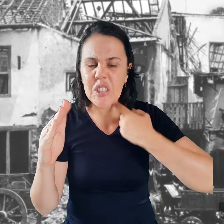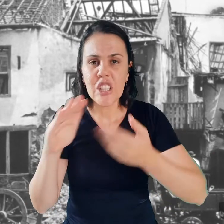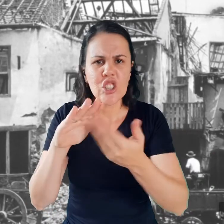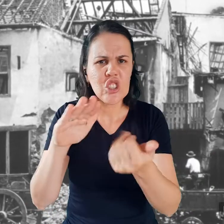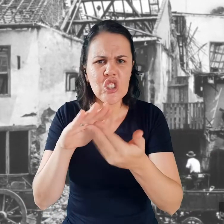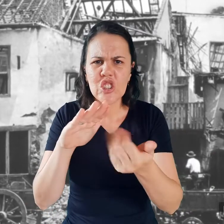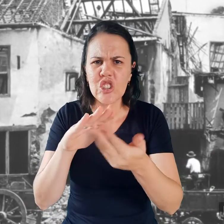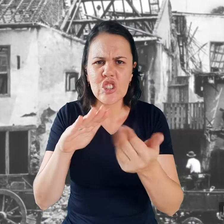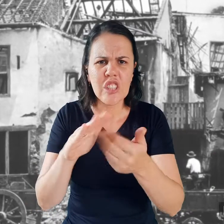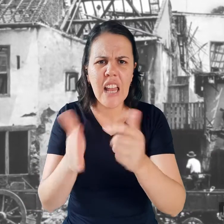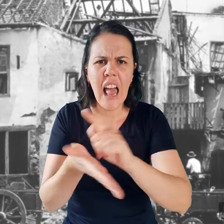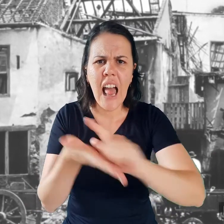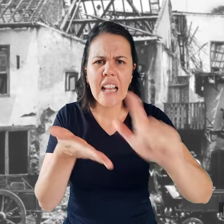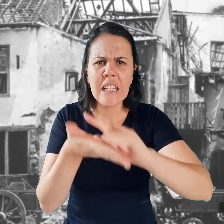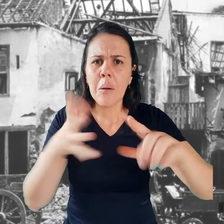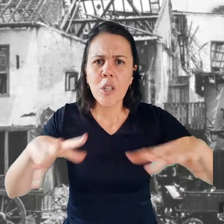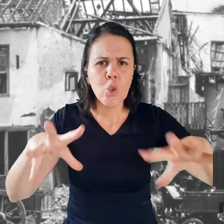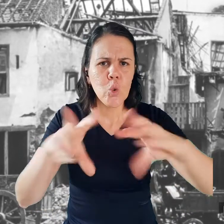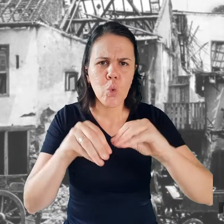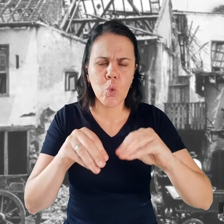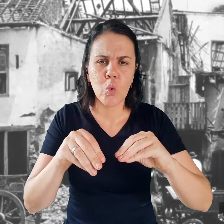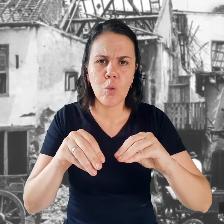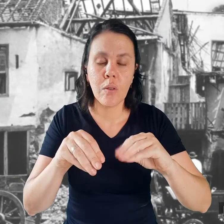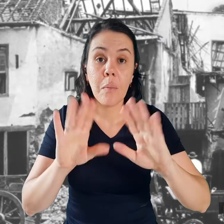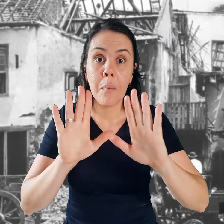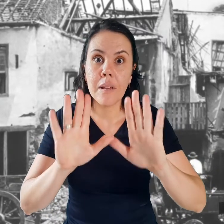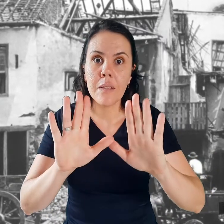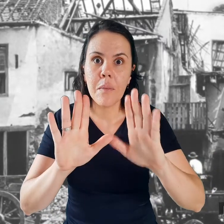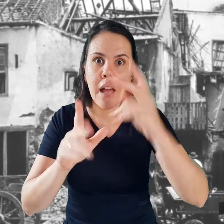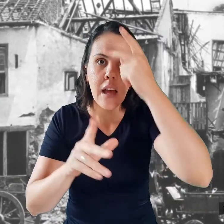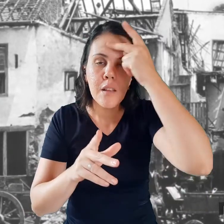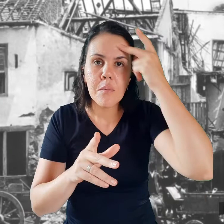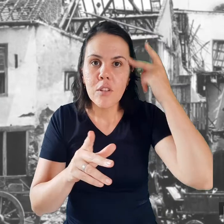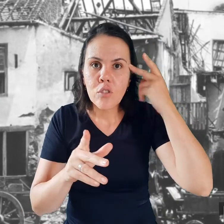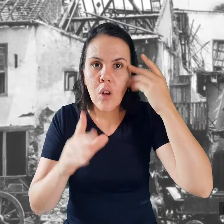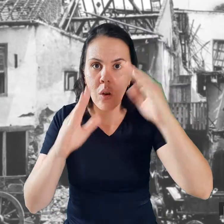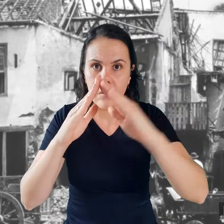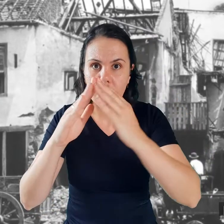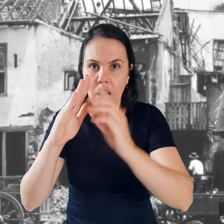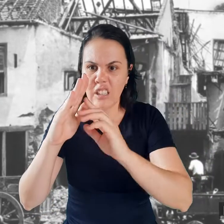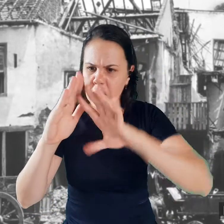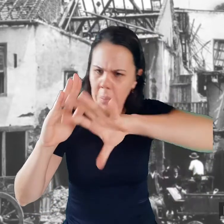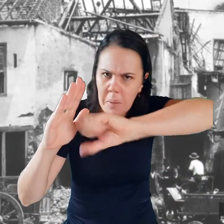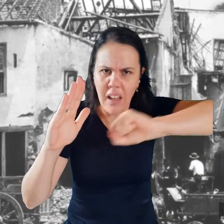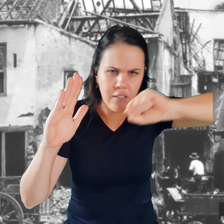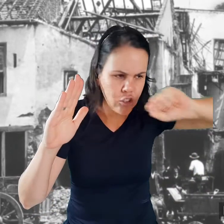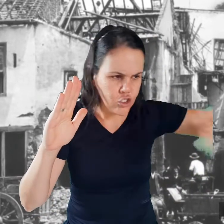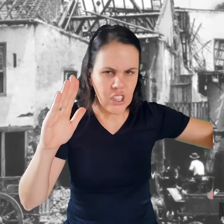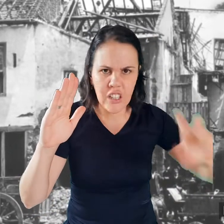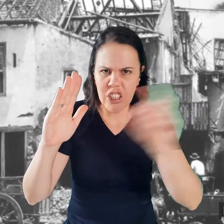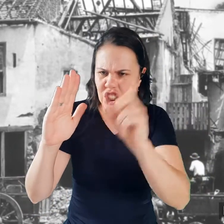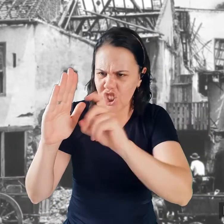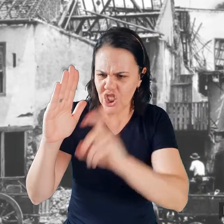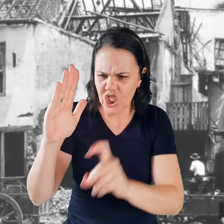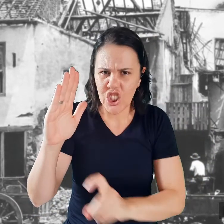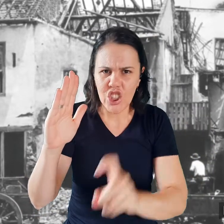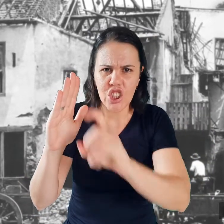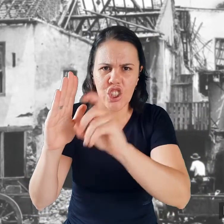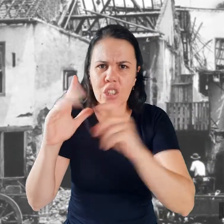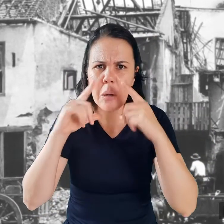lixo acumulado, ele decidiu retirar. Então ele ia na casa das pessoas, tirava o lixo,